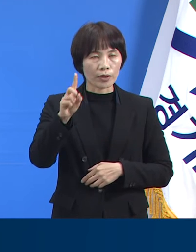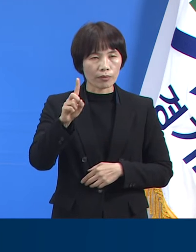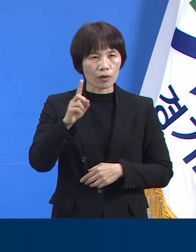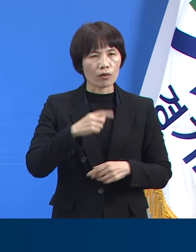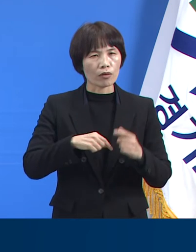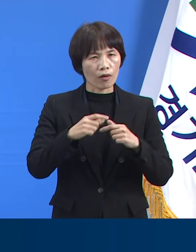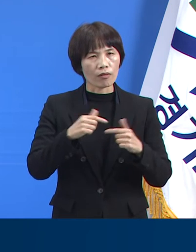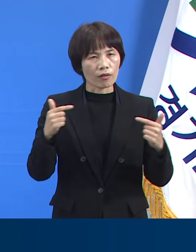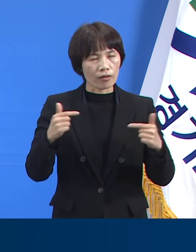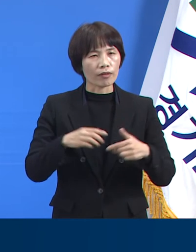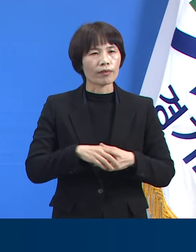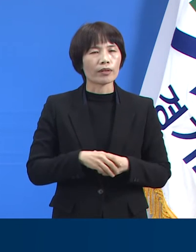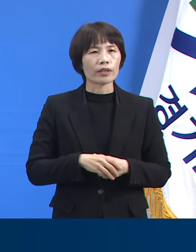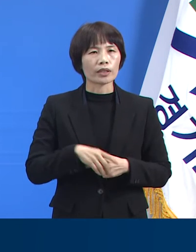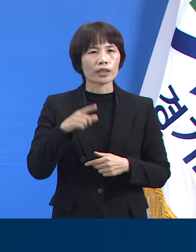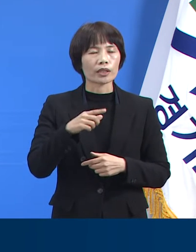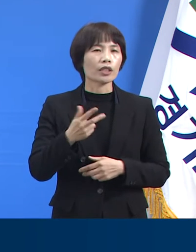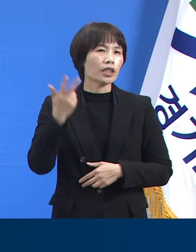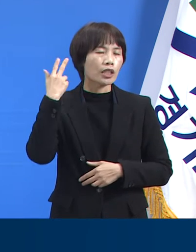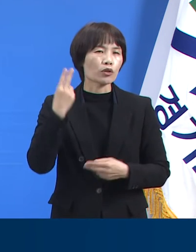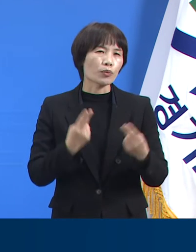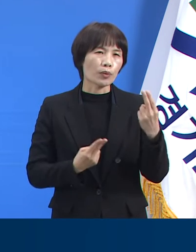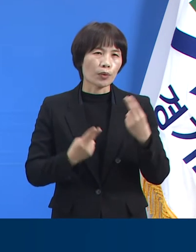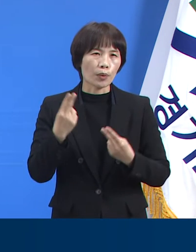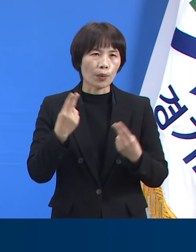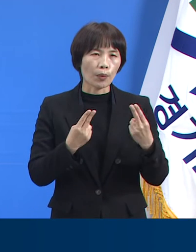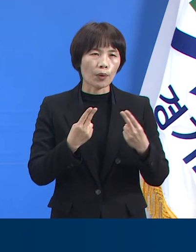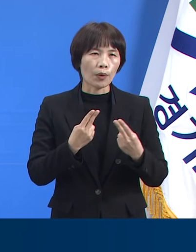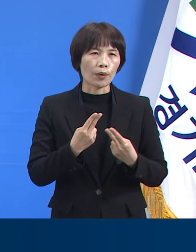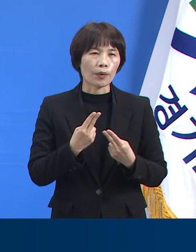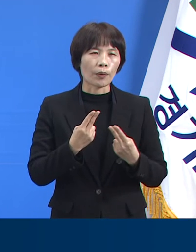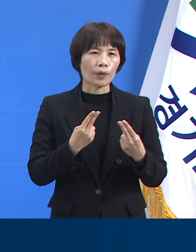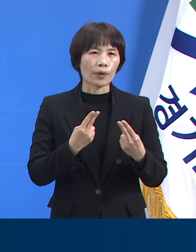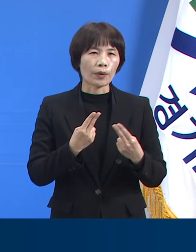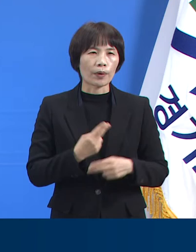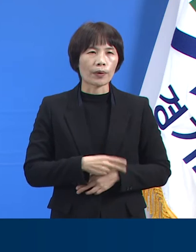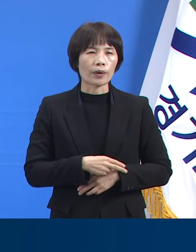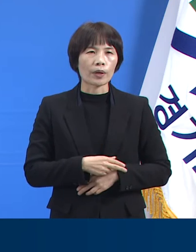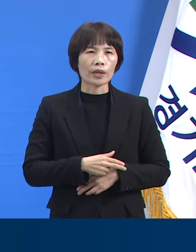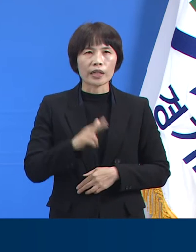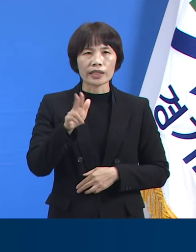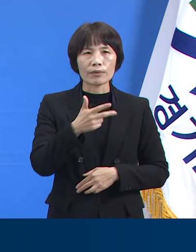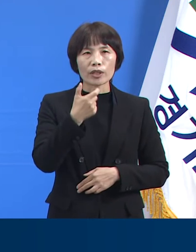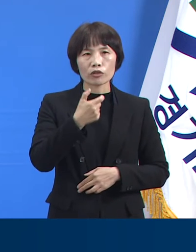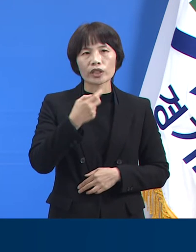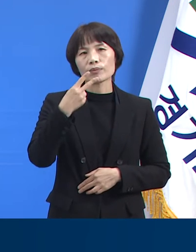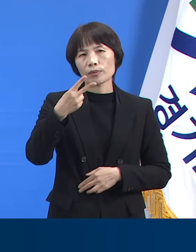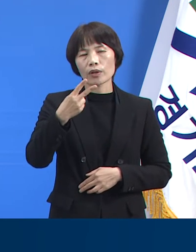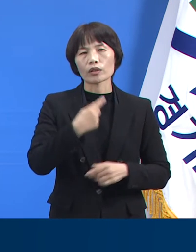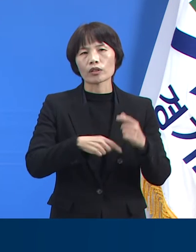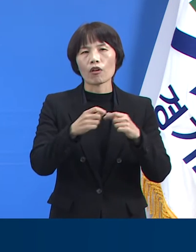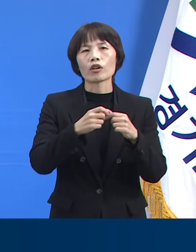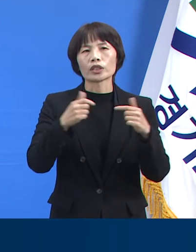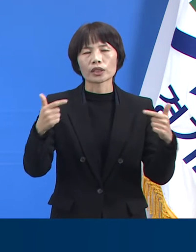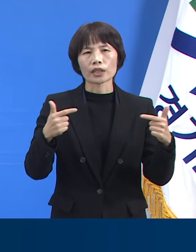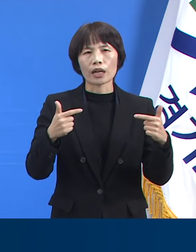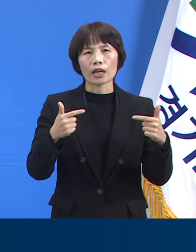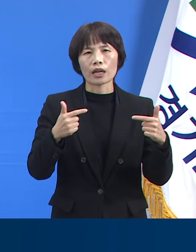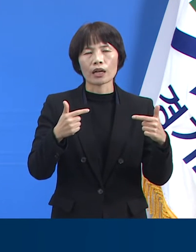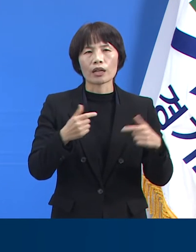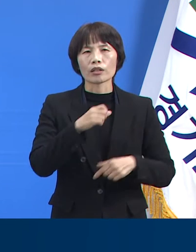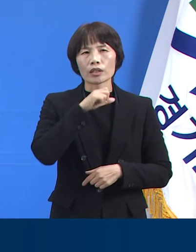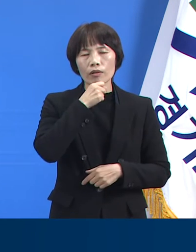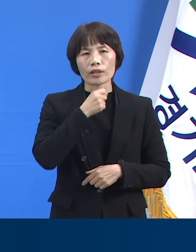높게 나타났으며 이는 전주 2,259명 대비 762명 증가한 수치로 전체